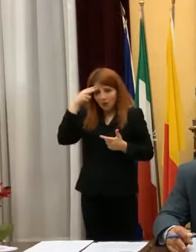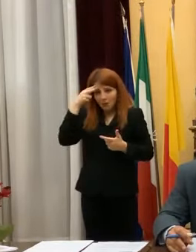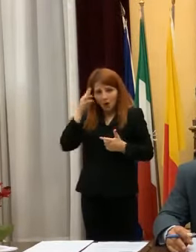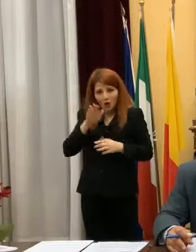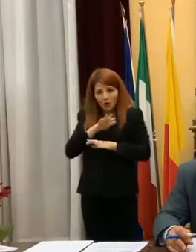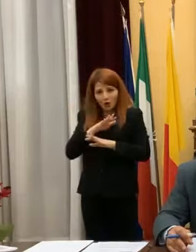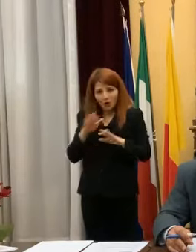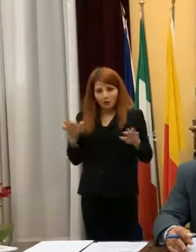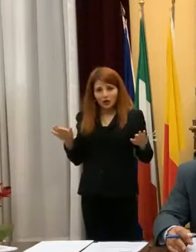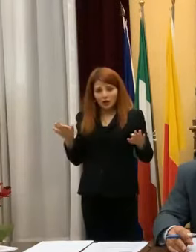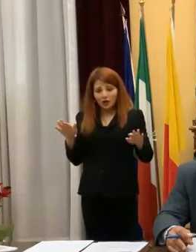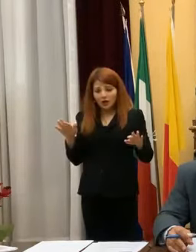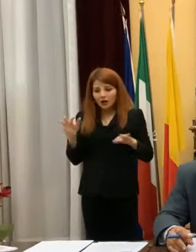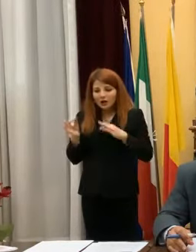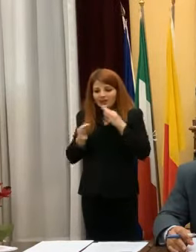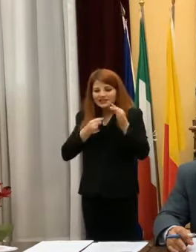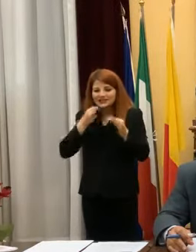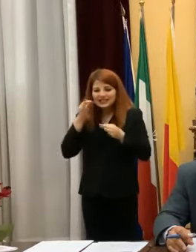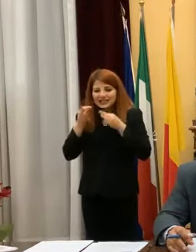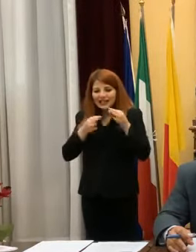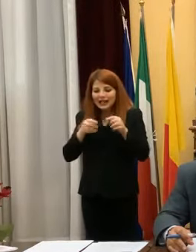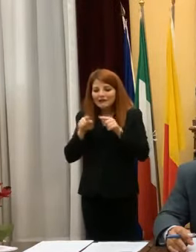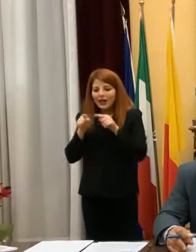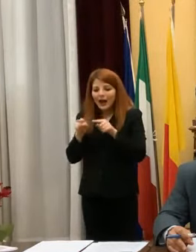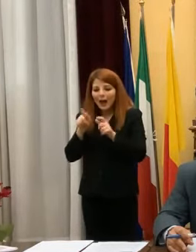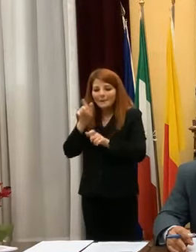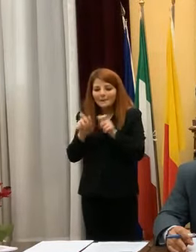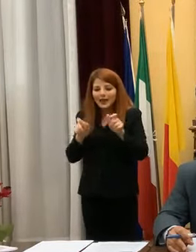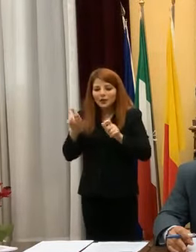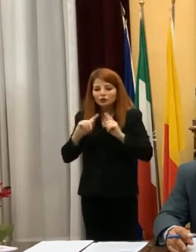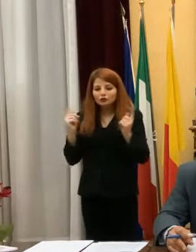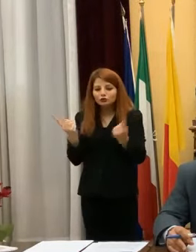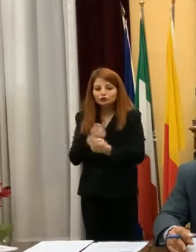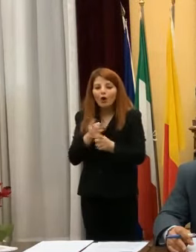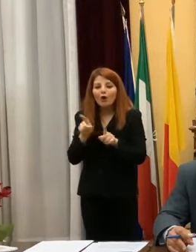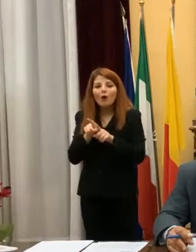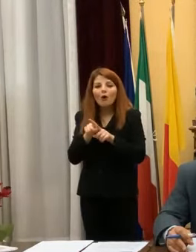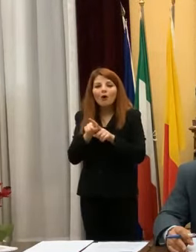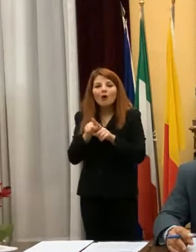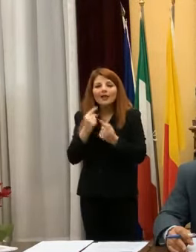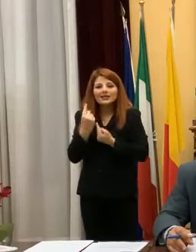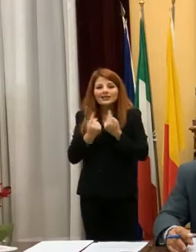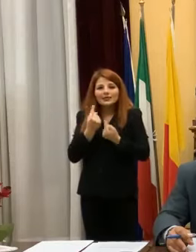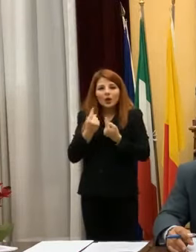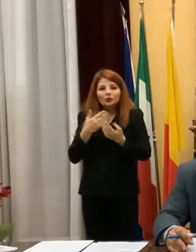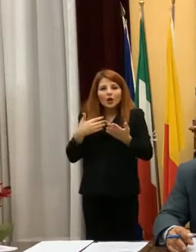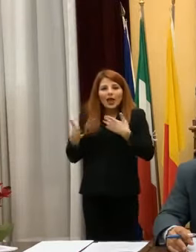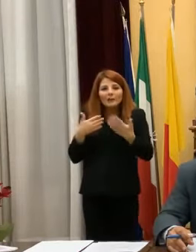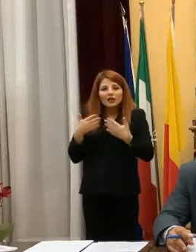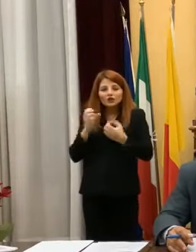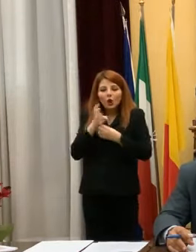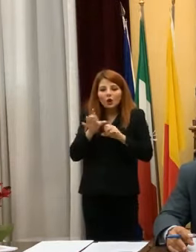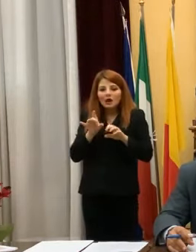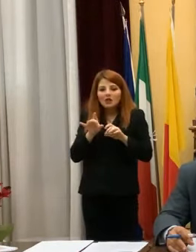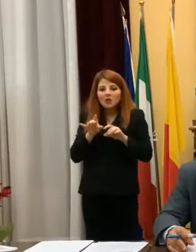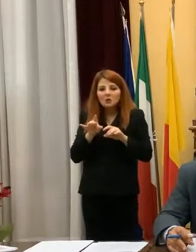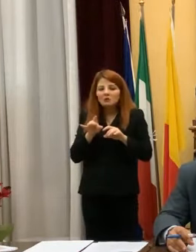suo significato, per il suo disvalore, che dà la misura di quanto leggero fosse l'approccio al problema.